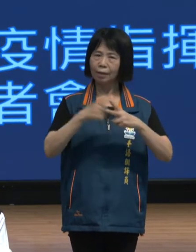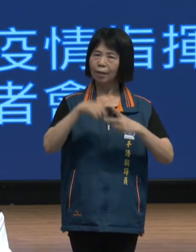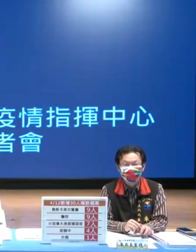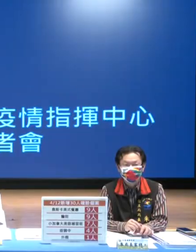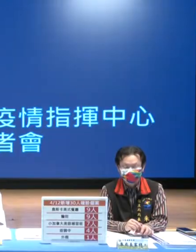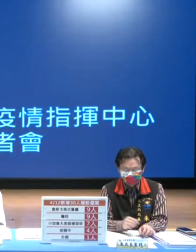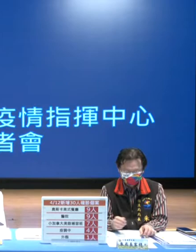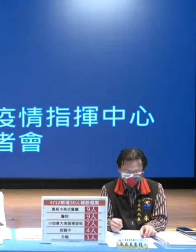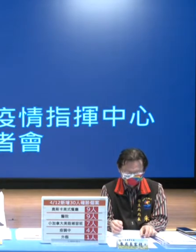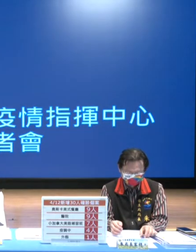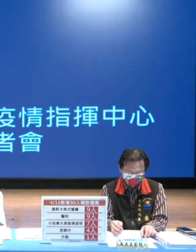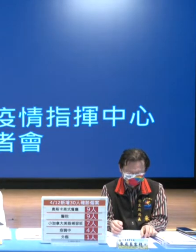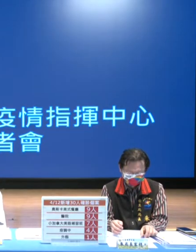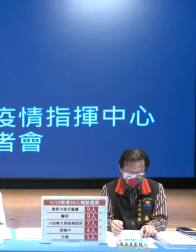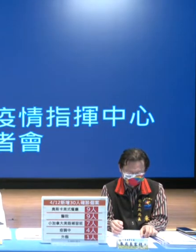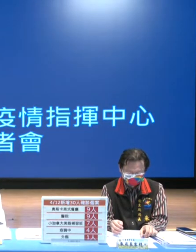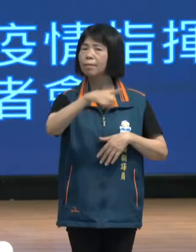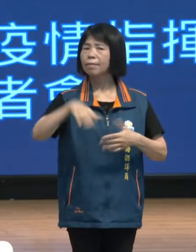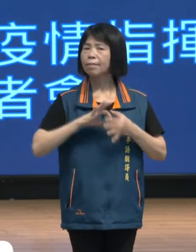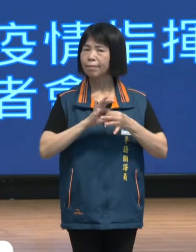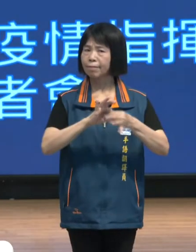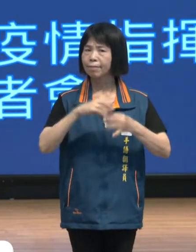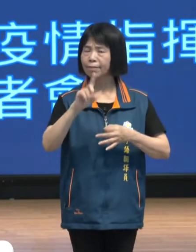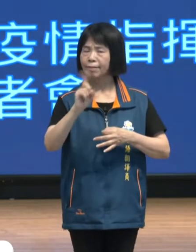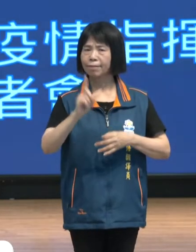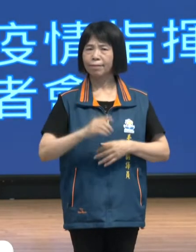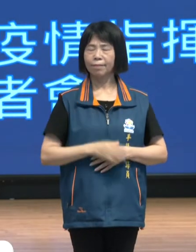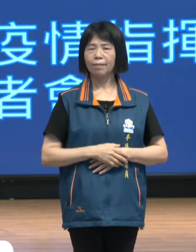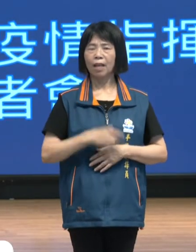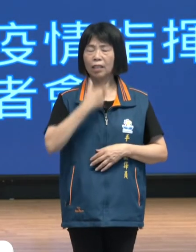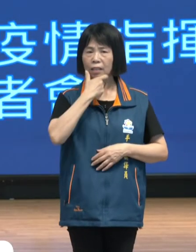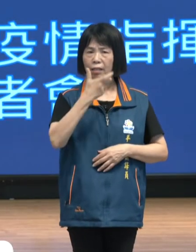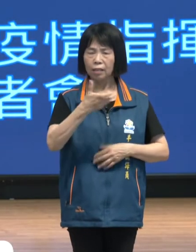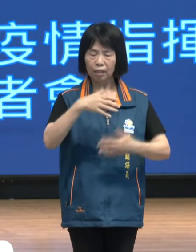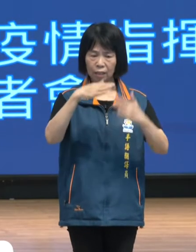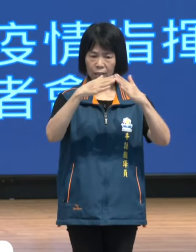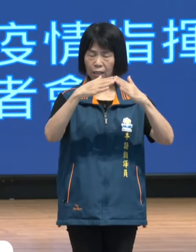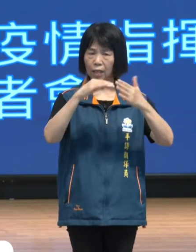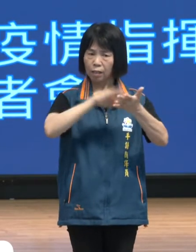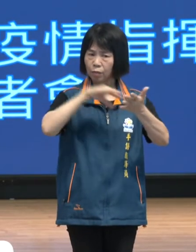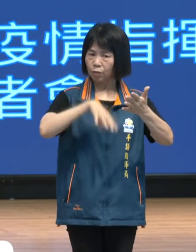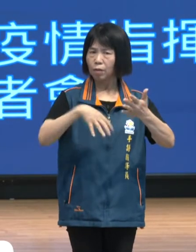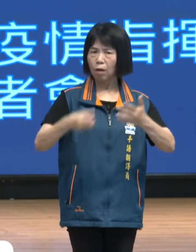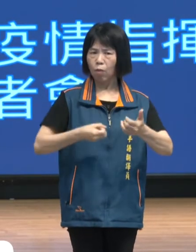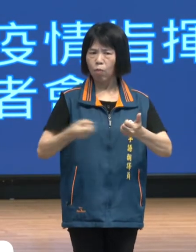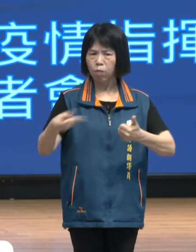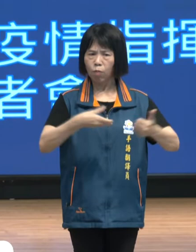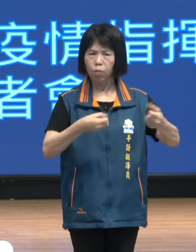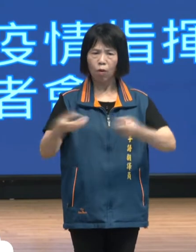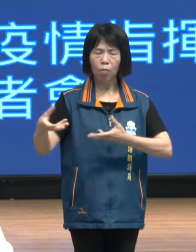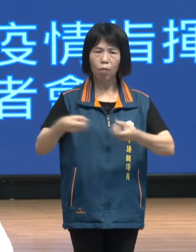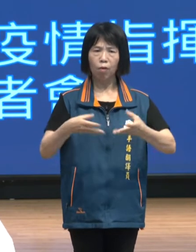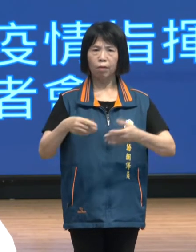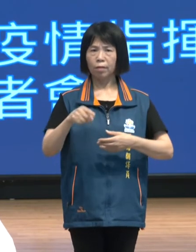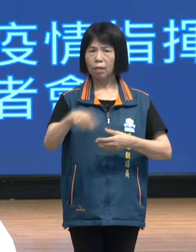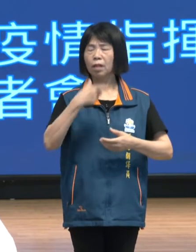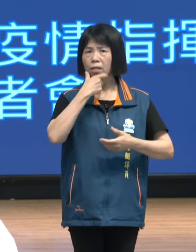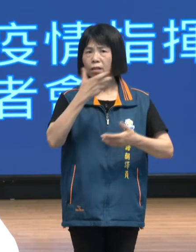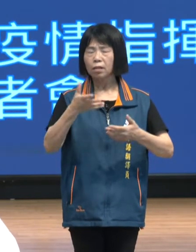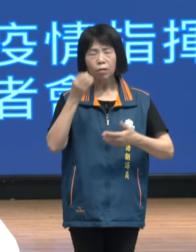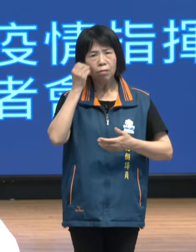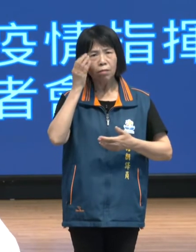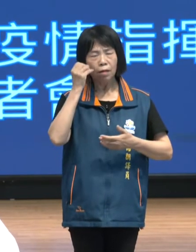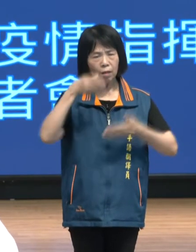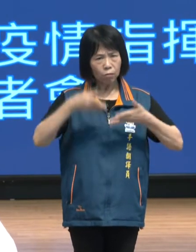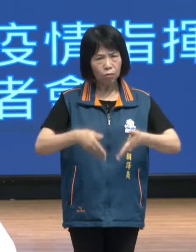市。因为我们大家很关心的属于我们慈济院内的部分因为毕竟慈济是花莲